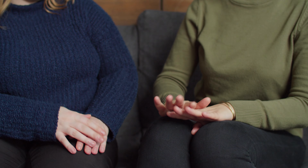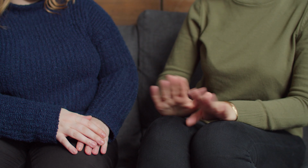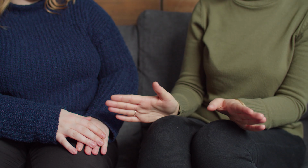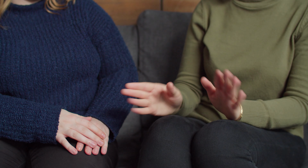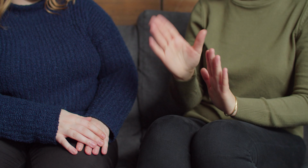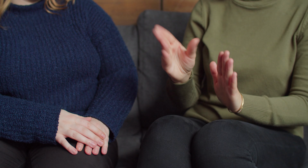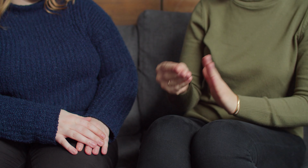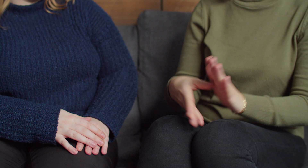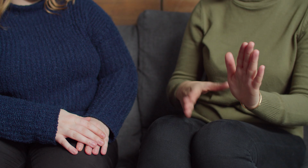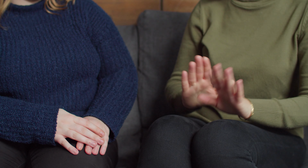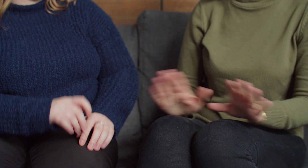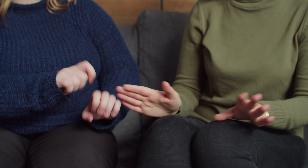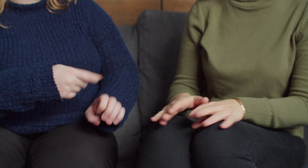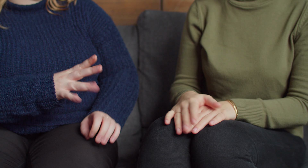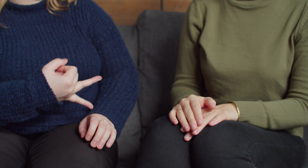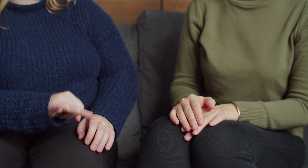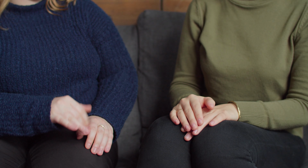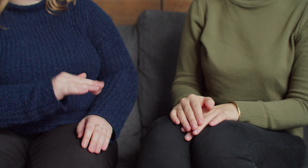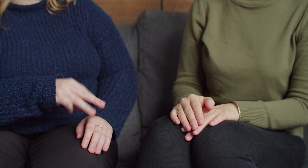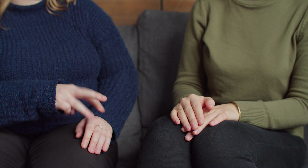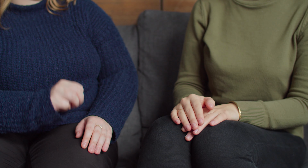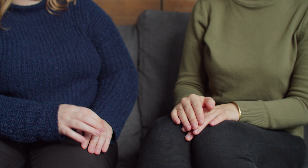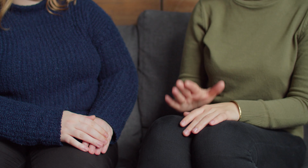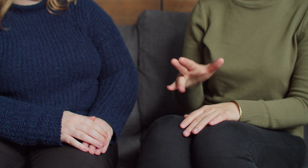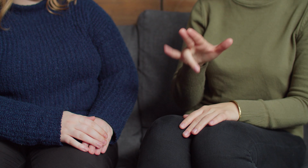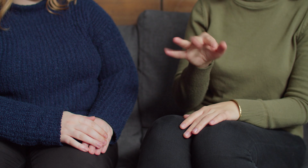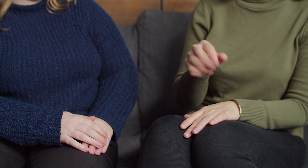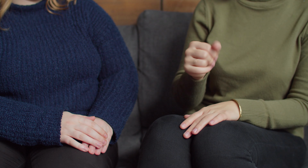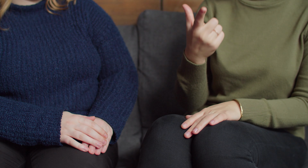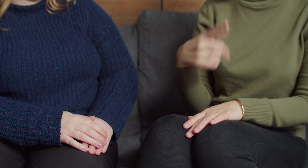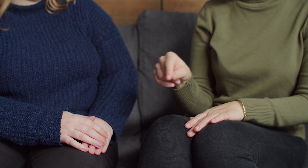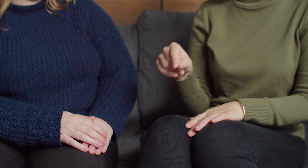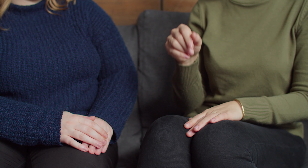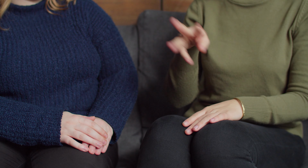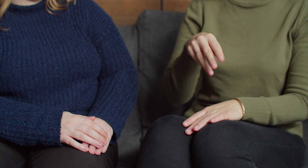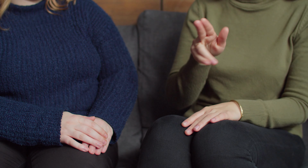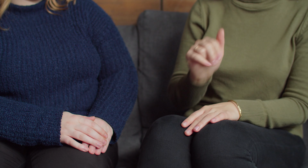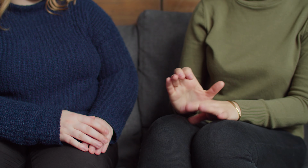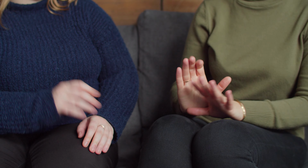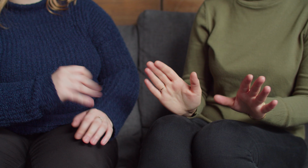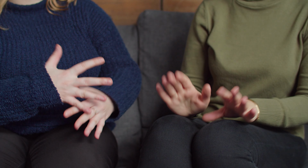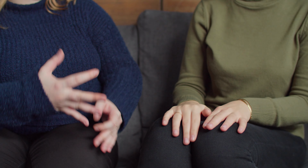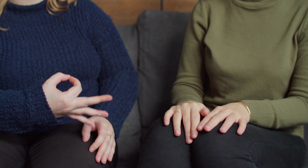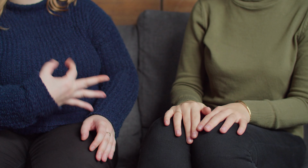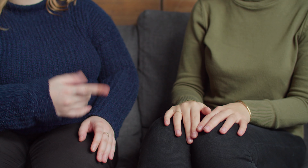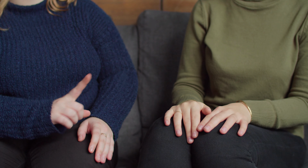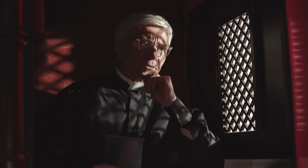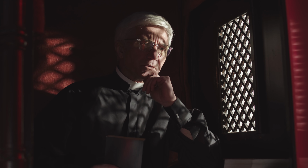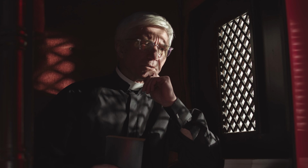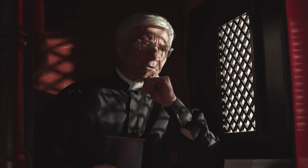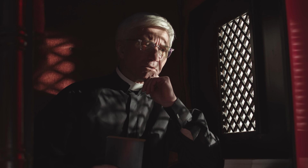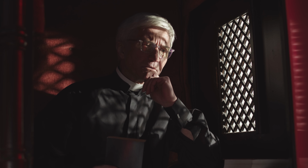qu'il ne s'agit pas seulement de gestes isolés, mais d'un système avec ses propres règles. L'abbé décide alors de créer une